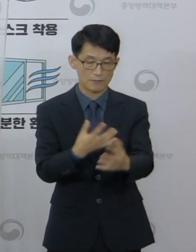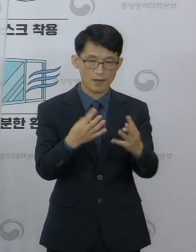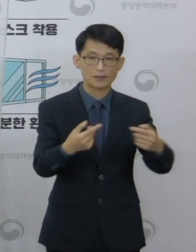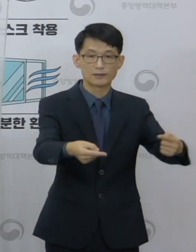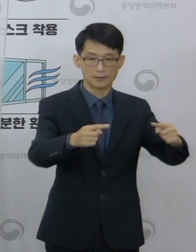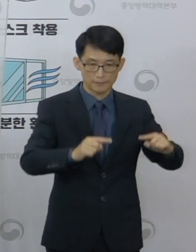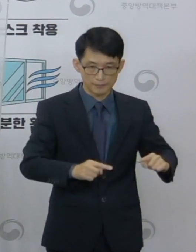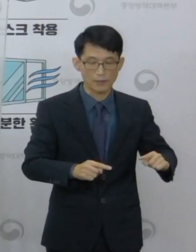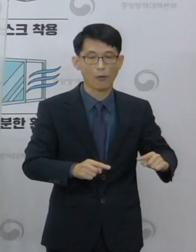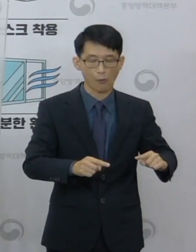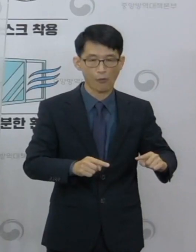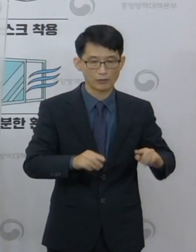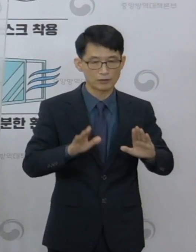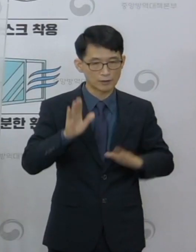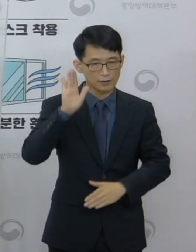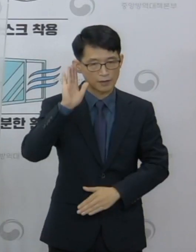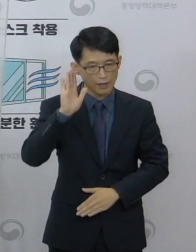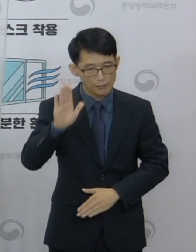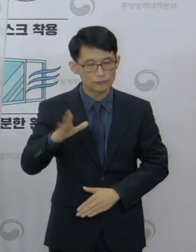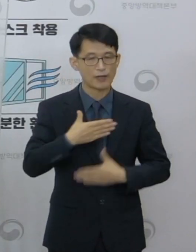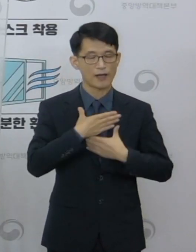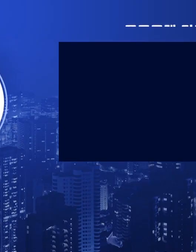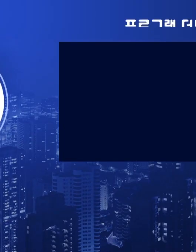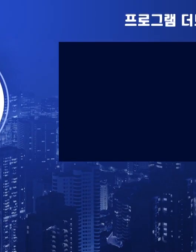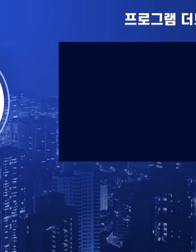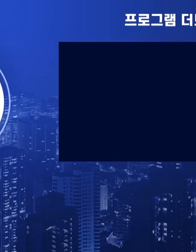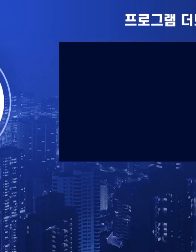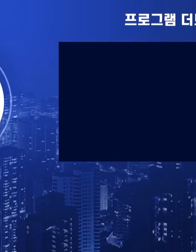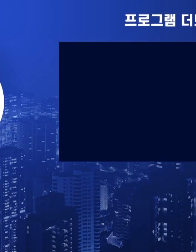다가가게 되는 것은 분명 합니다